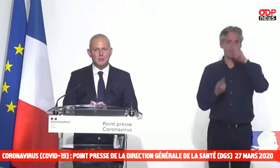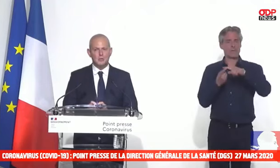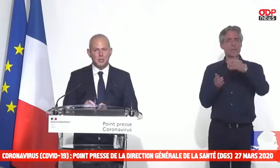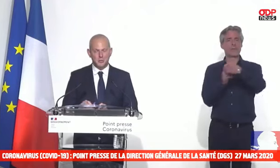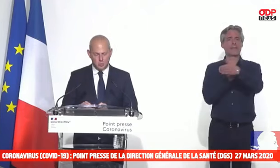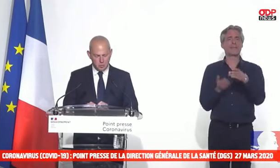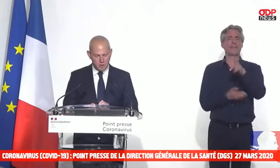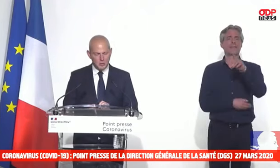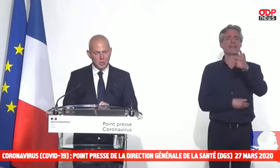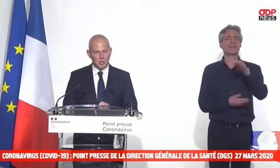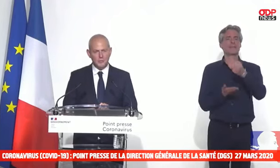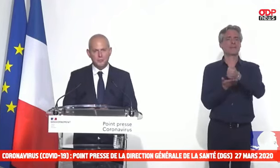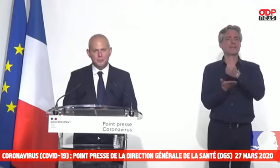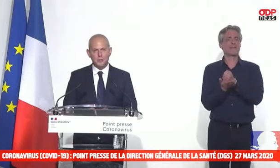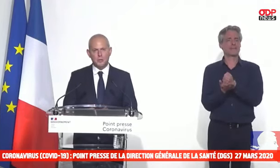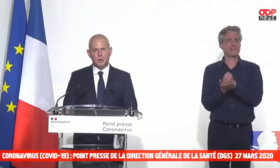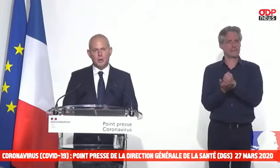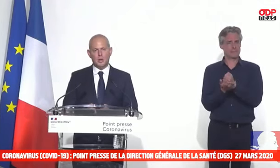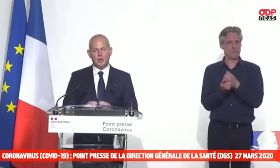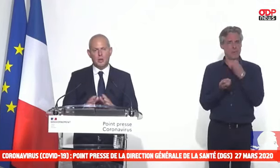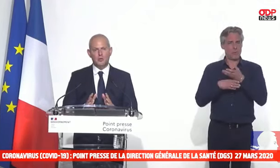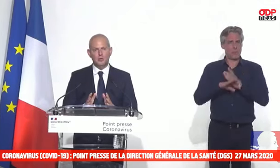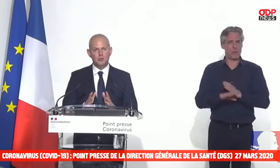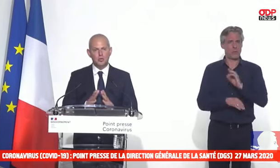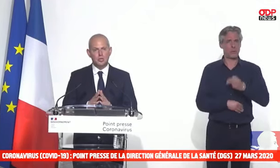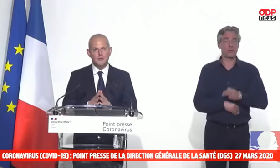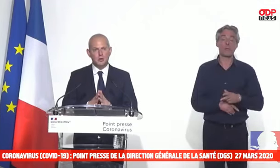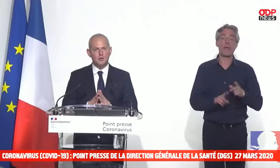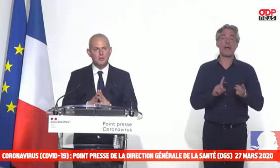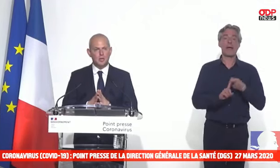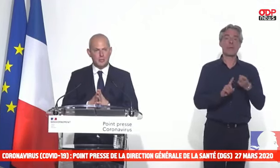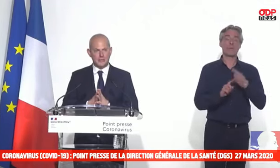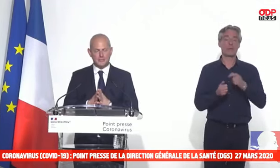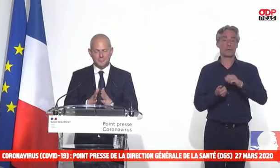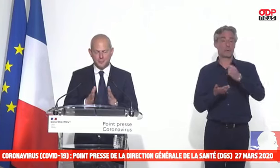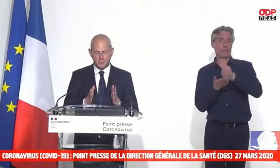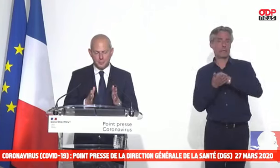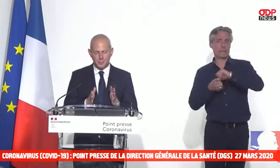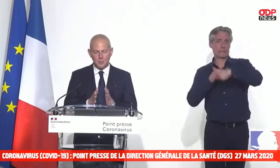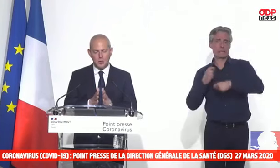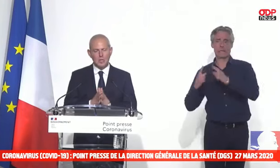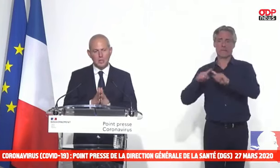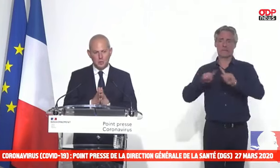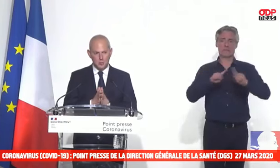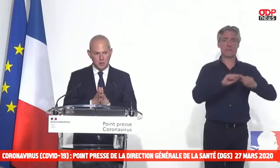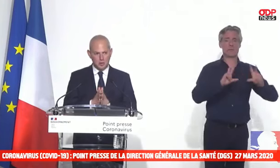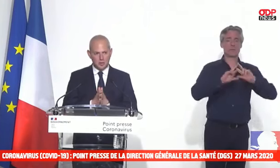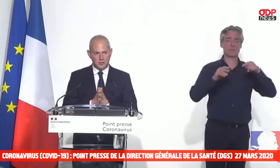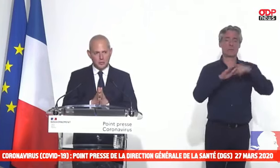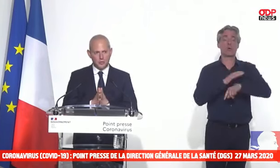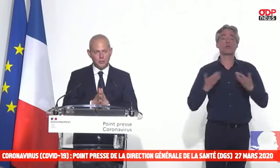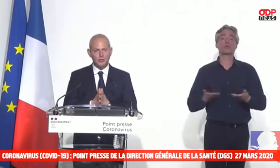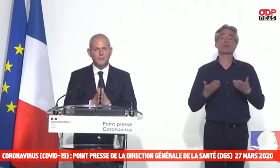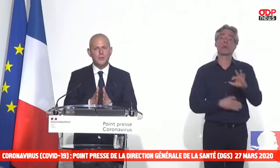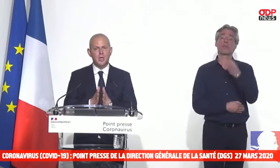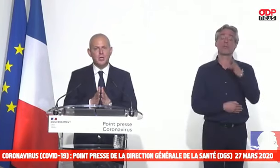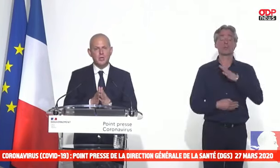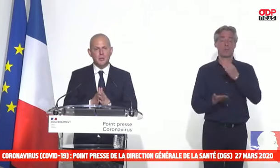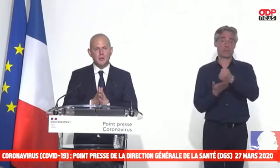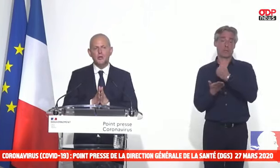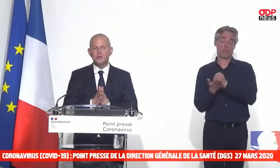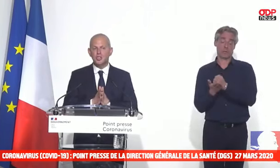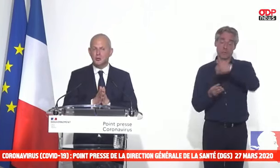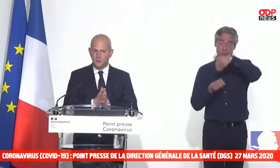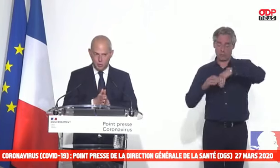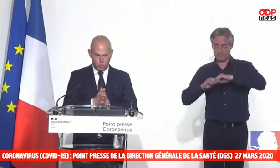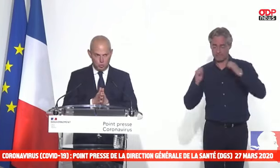Alors, c'est important d'expliquer à tous les différences de tests. Il y a actuellement des tests en France qui